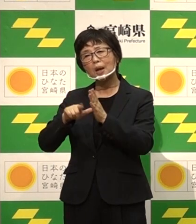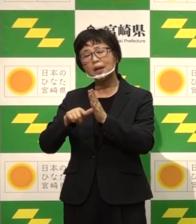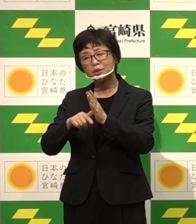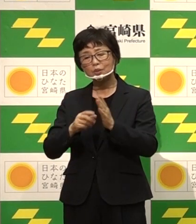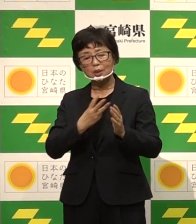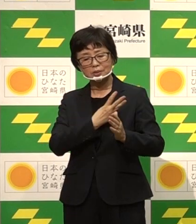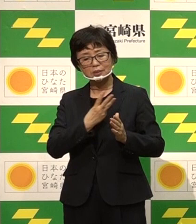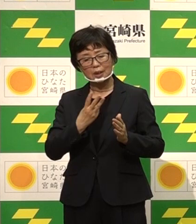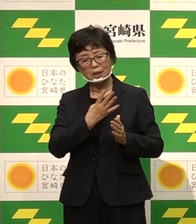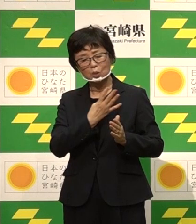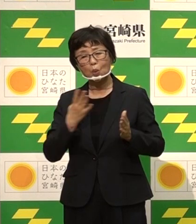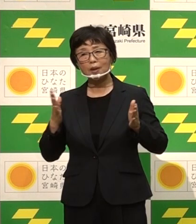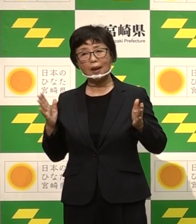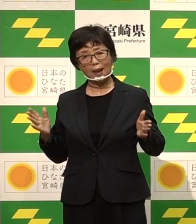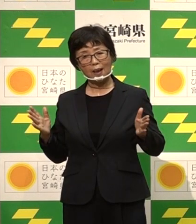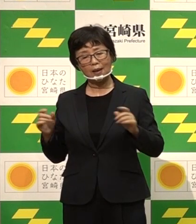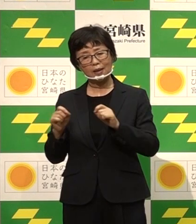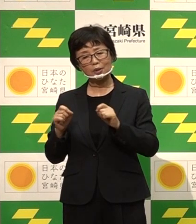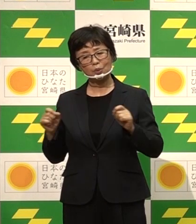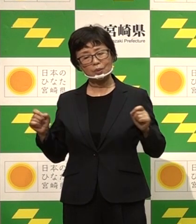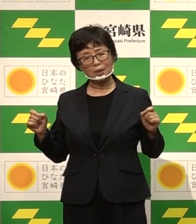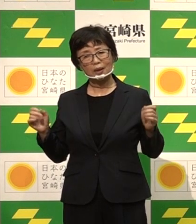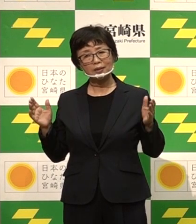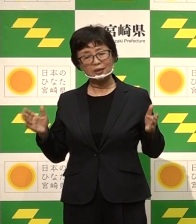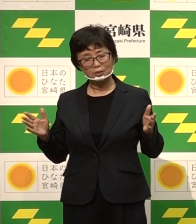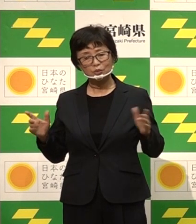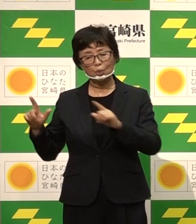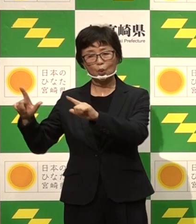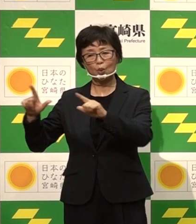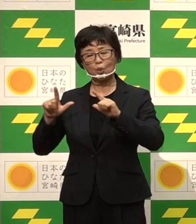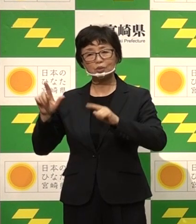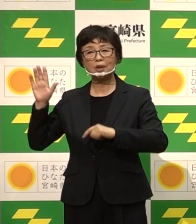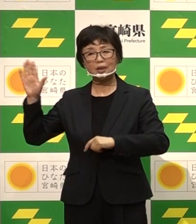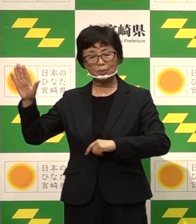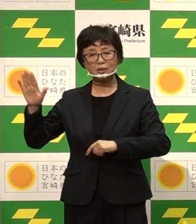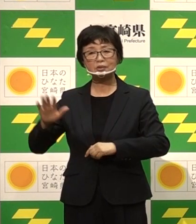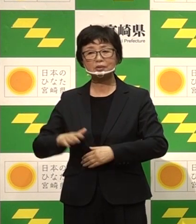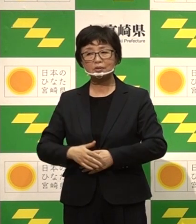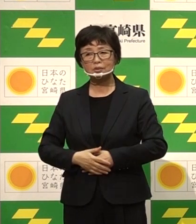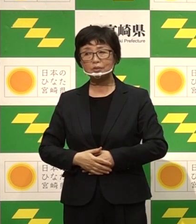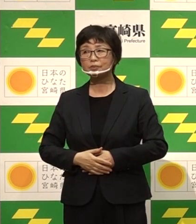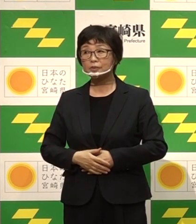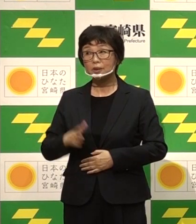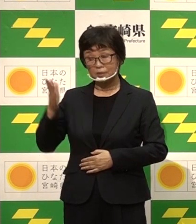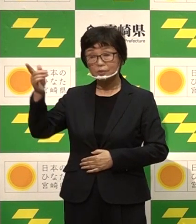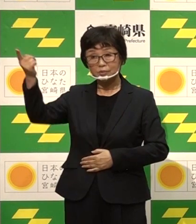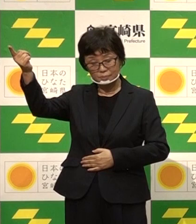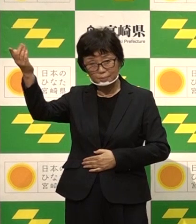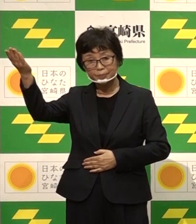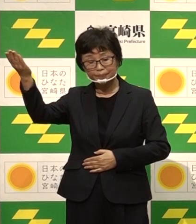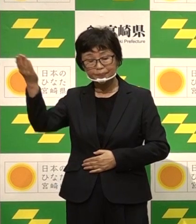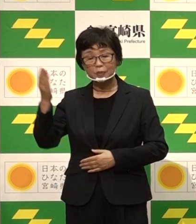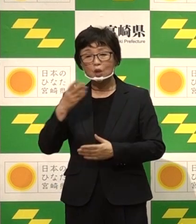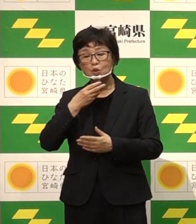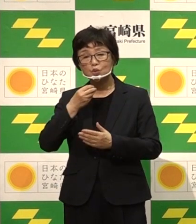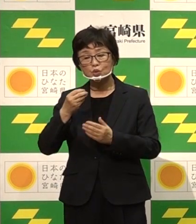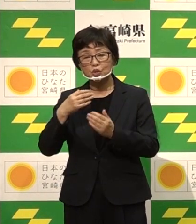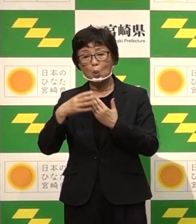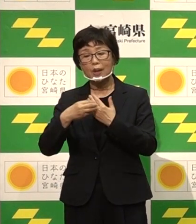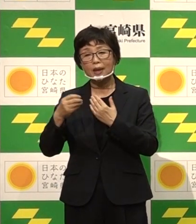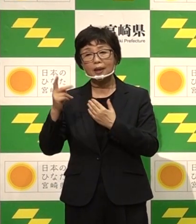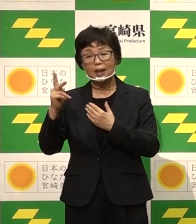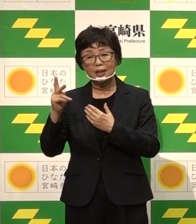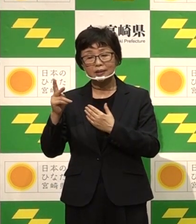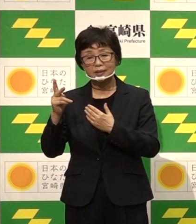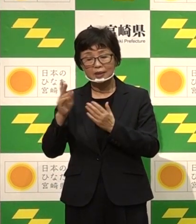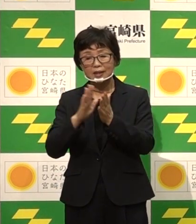4日とかですね、かかっているというふうなことを報告を受けております。あ、どうぞ、はい。 福祉保健課でございます。今、